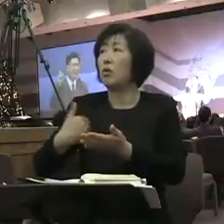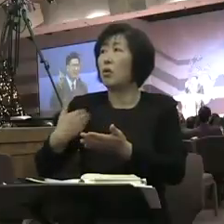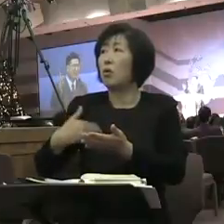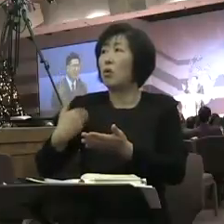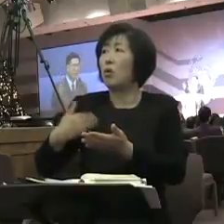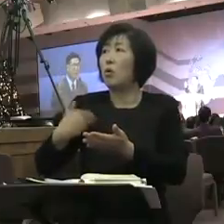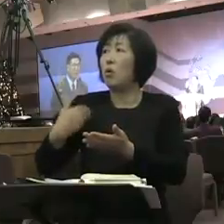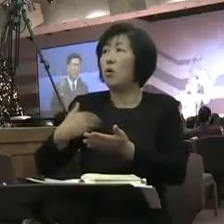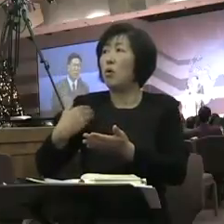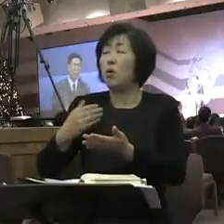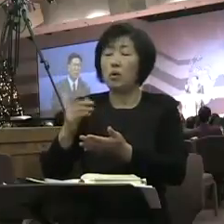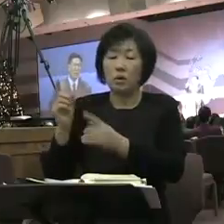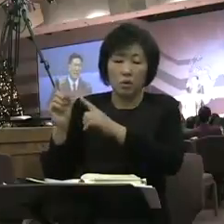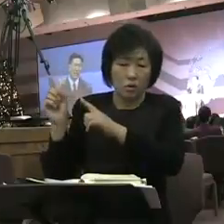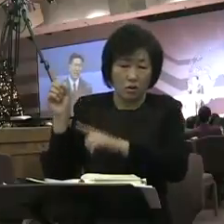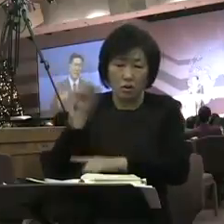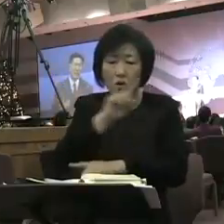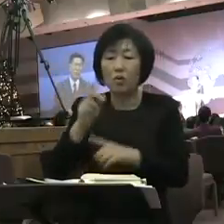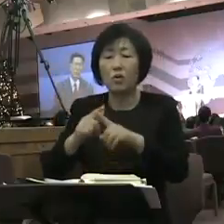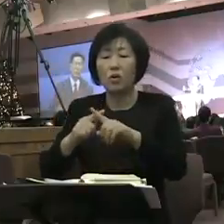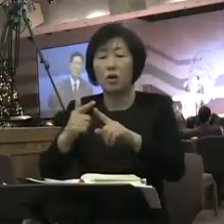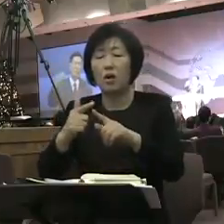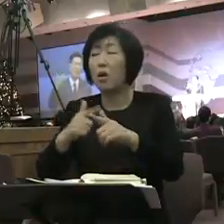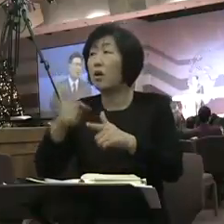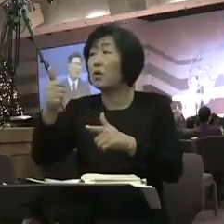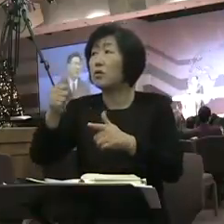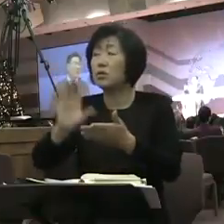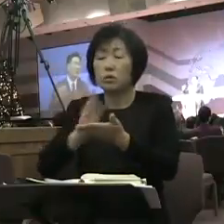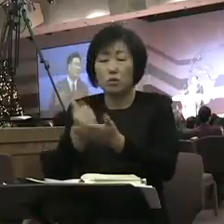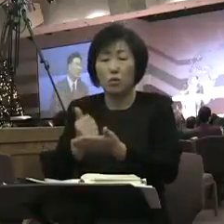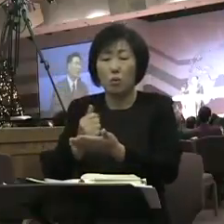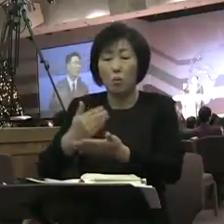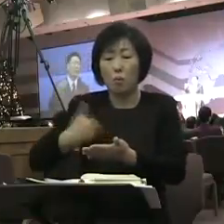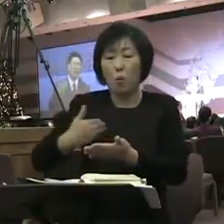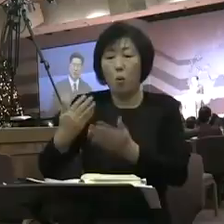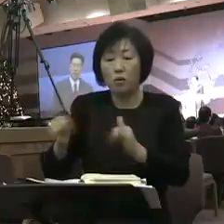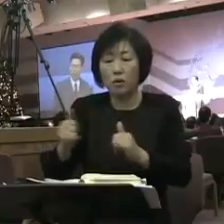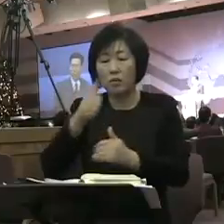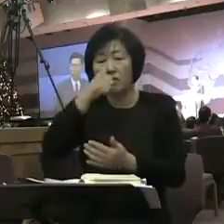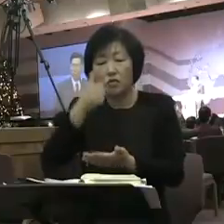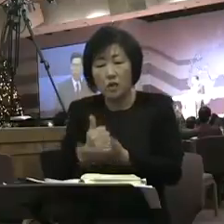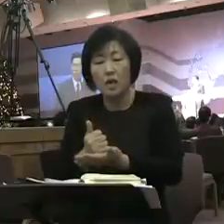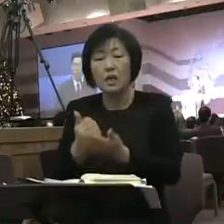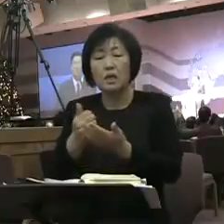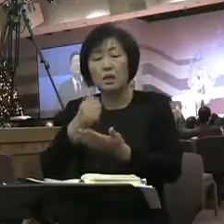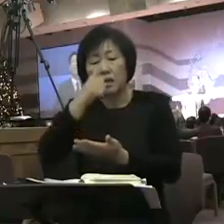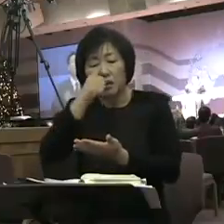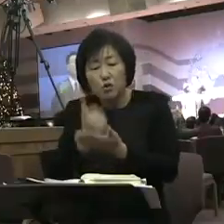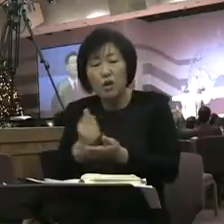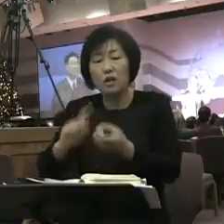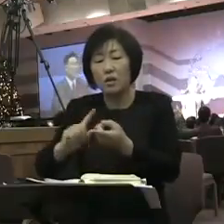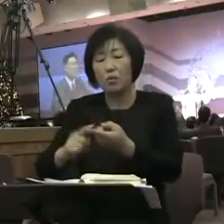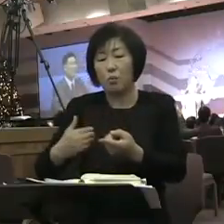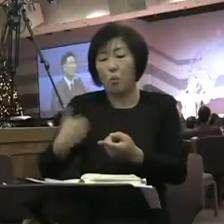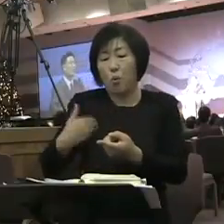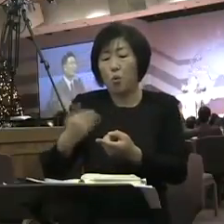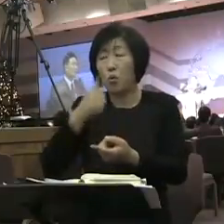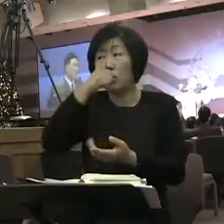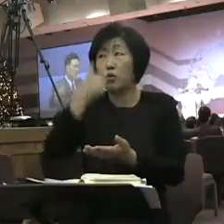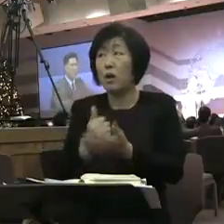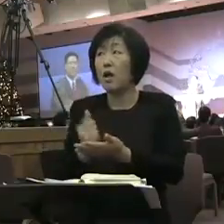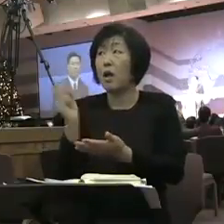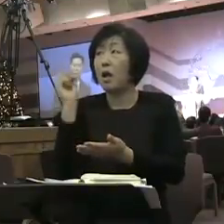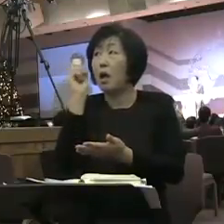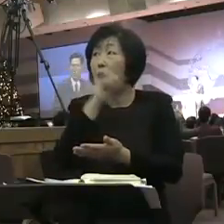전혀 예수님을 모르던 내 옛날의 모습, 내가 죄인된 그 죄도 죄인 줄 모르고 그 죄악 속에서 살아가던